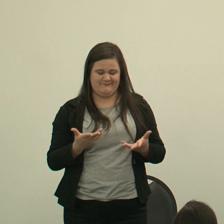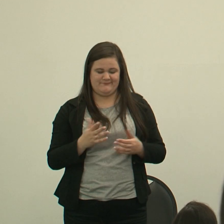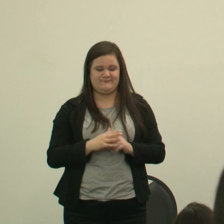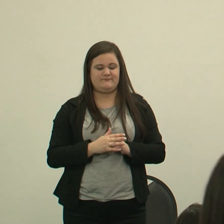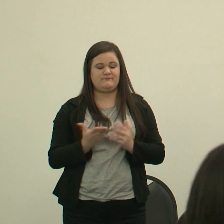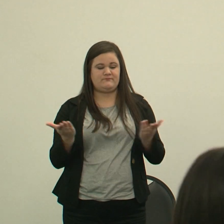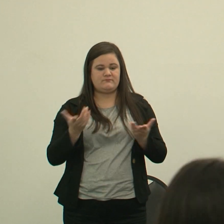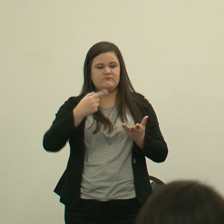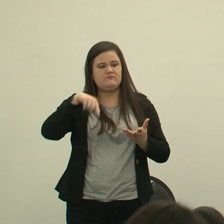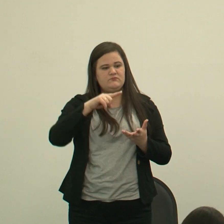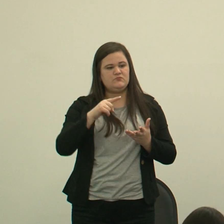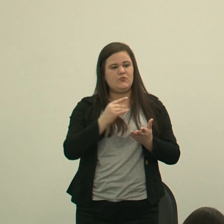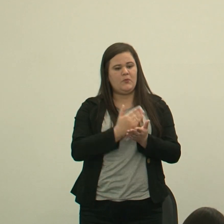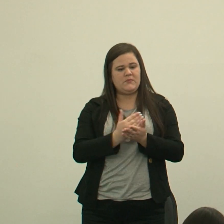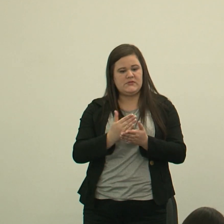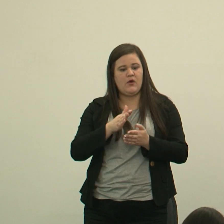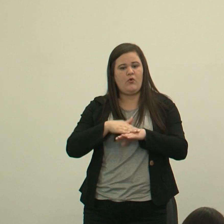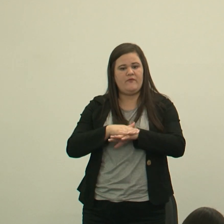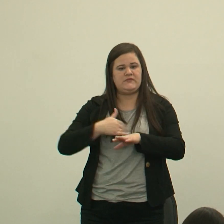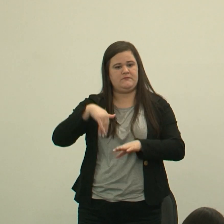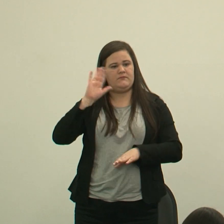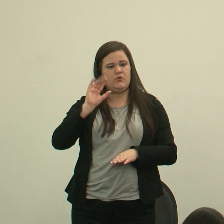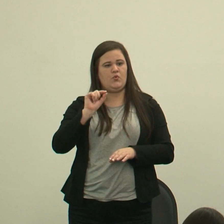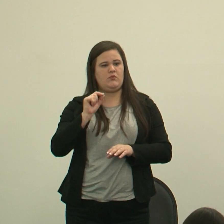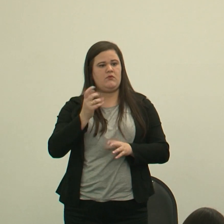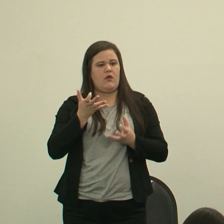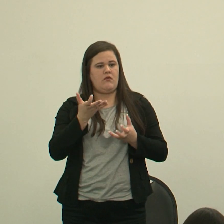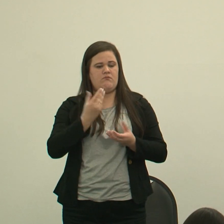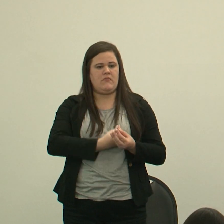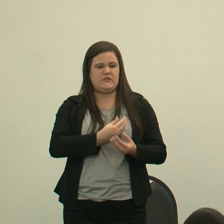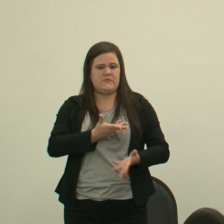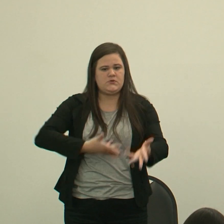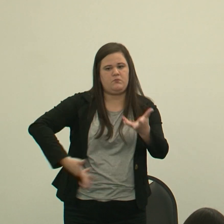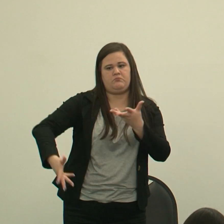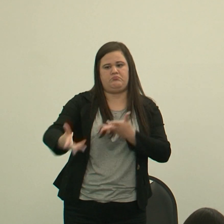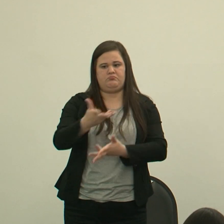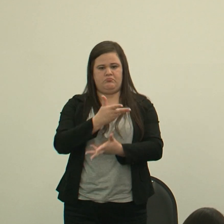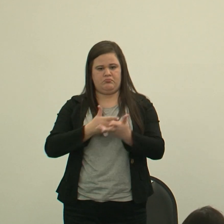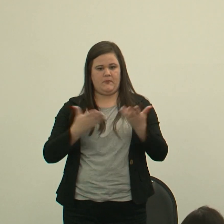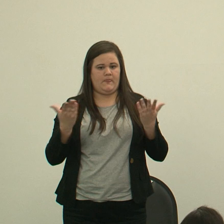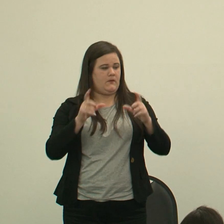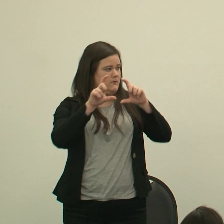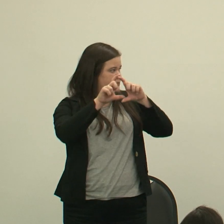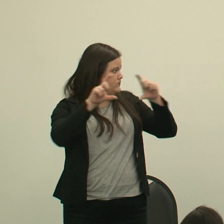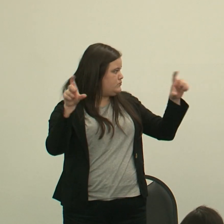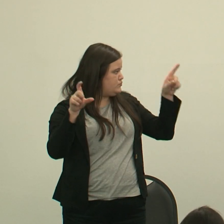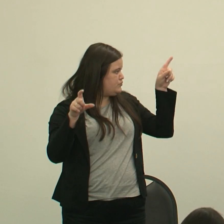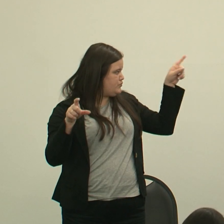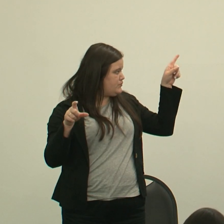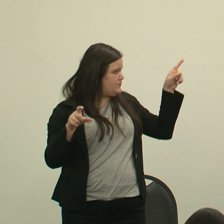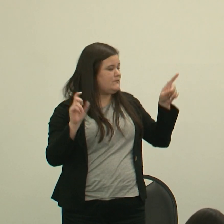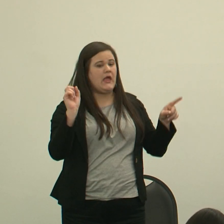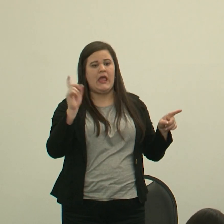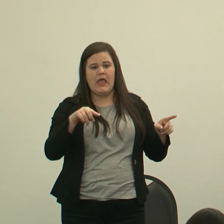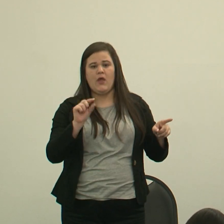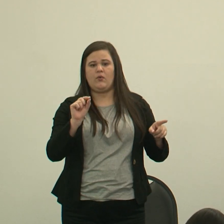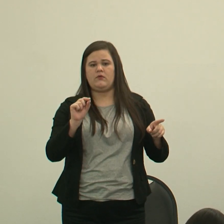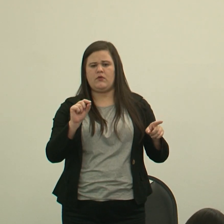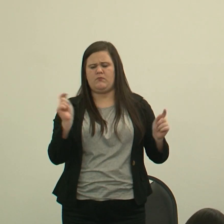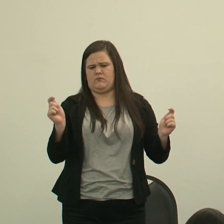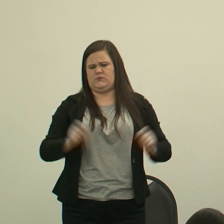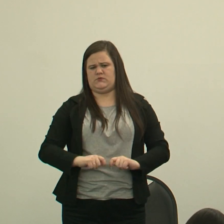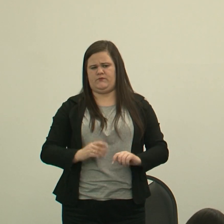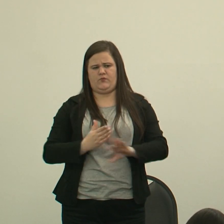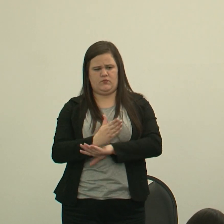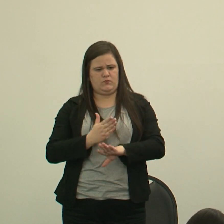a conversar mais, não é isso? Querendo a participação de vocês. Essa é uma tirinha super possível de ser encontrada